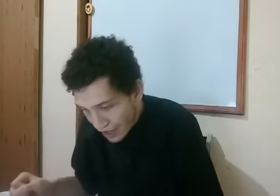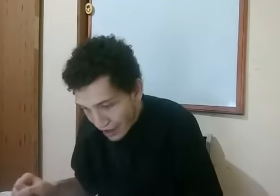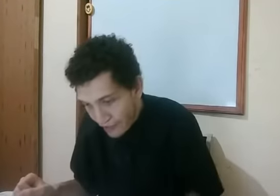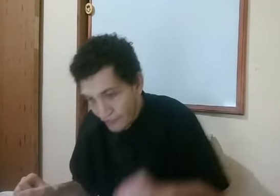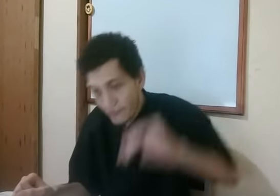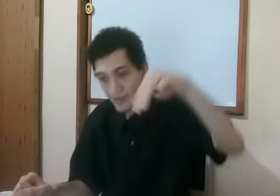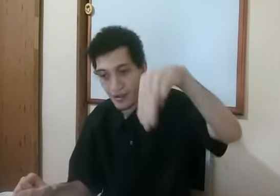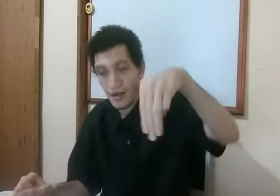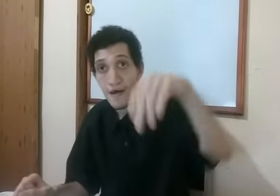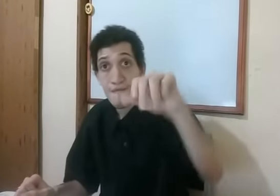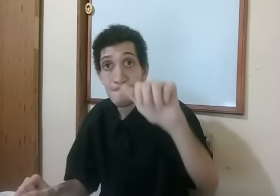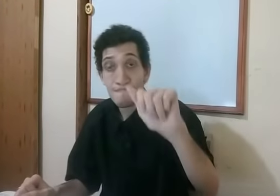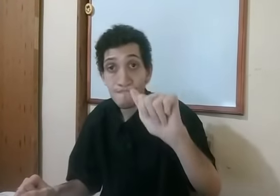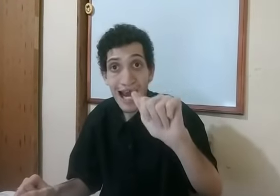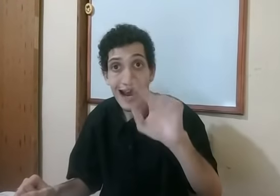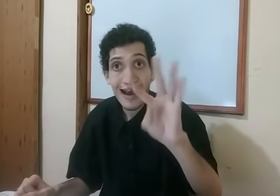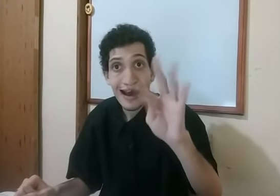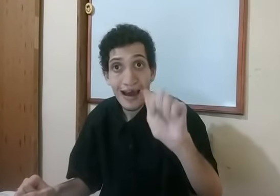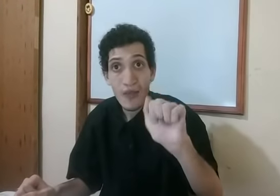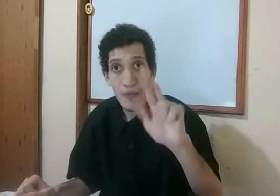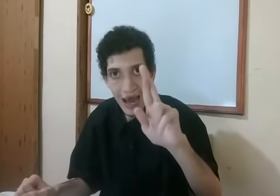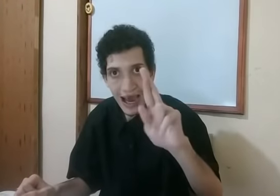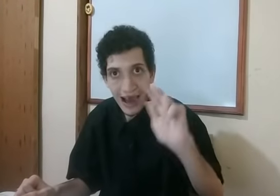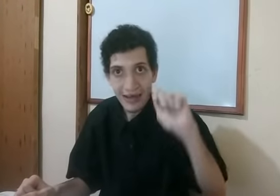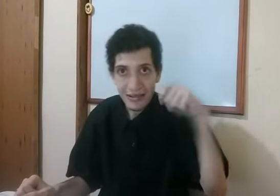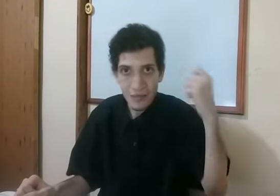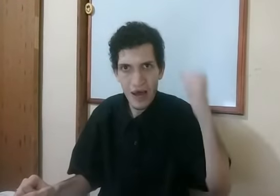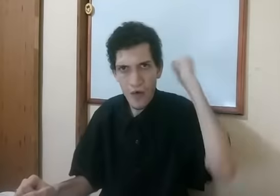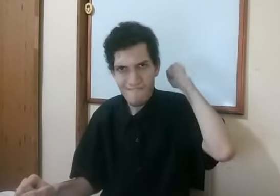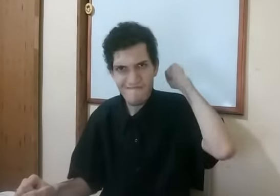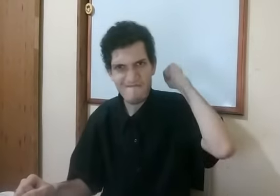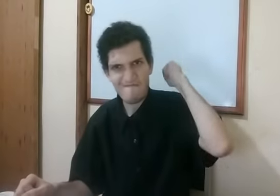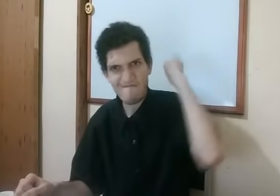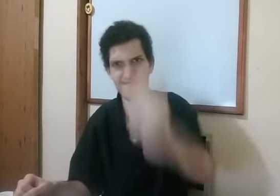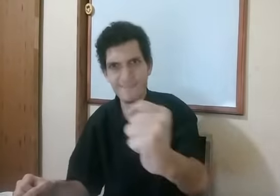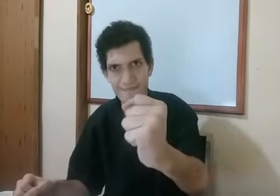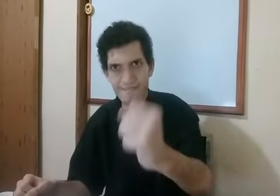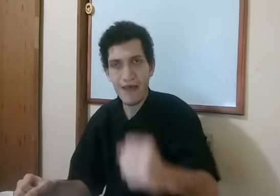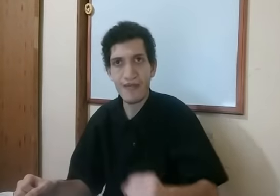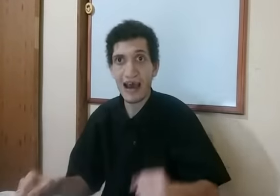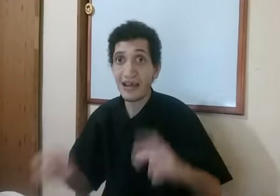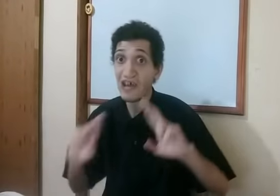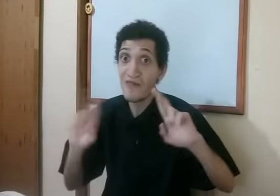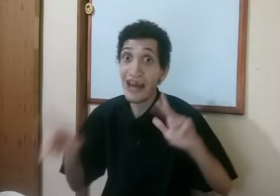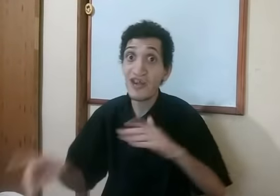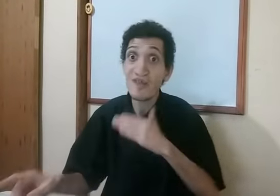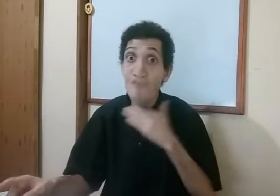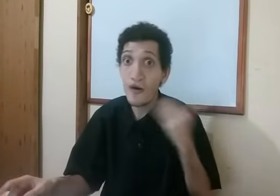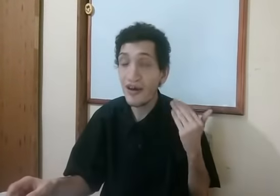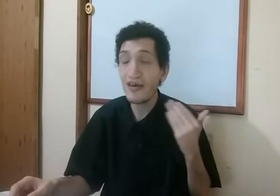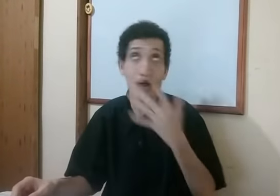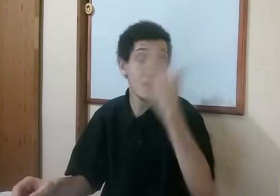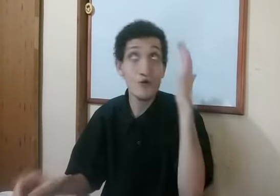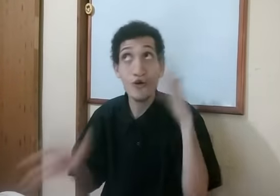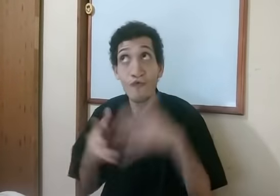Maltratar, matar, sinal, matar, é diferente de morrer, a pessoa é